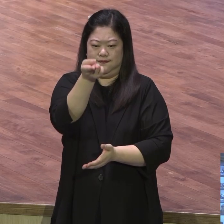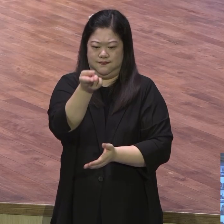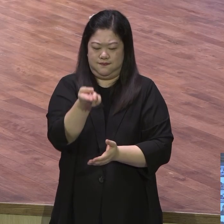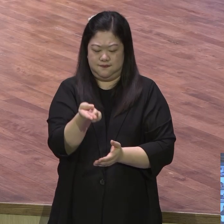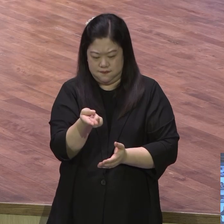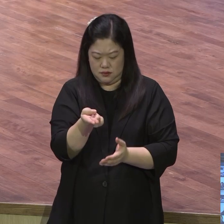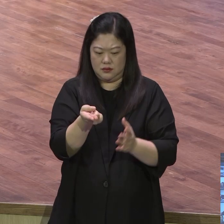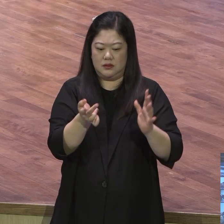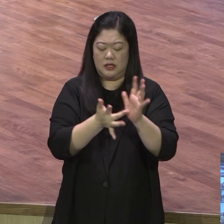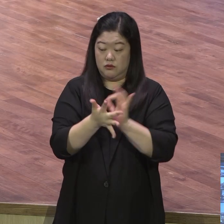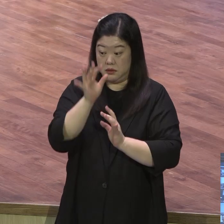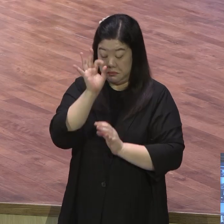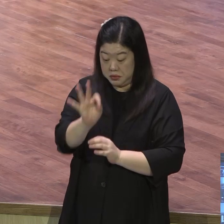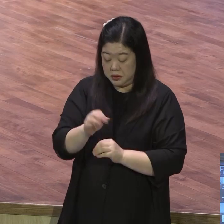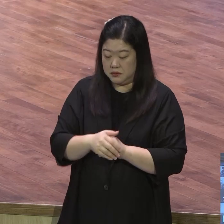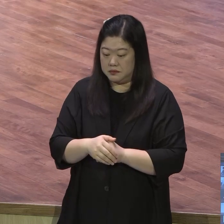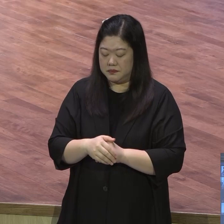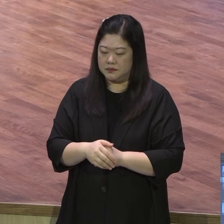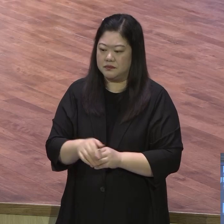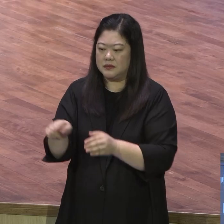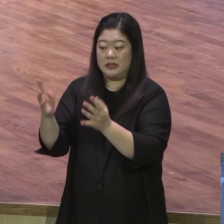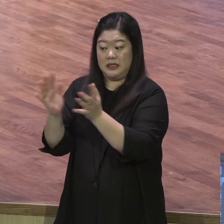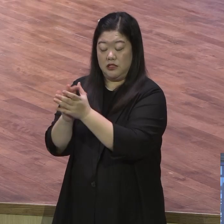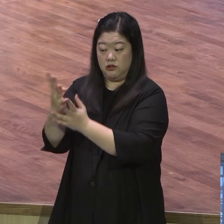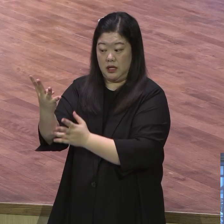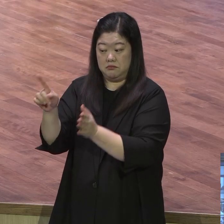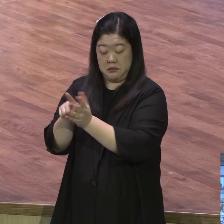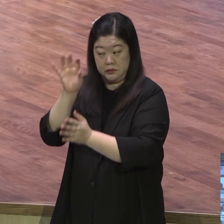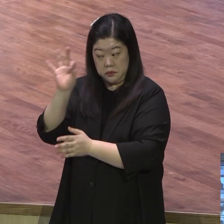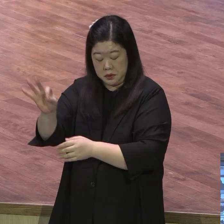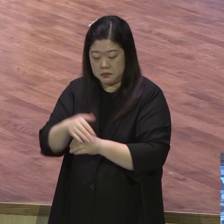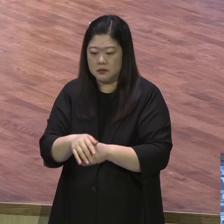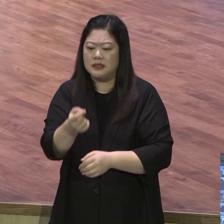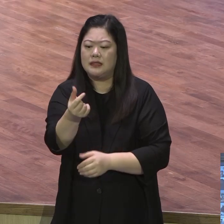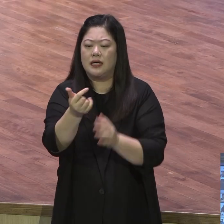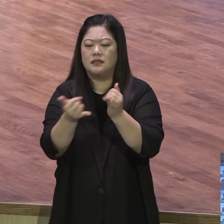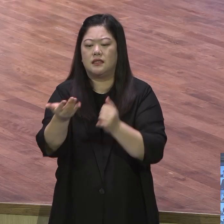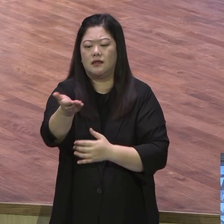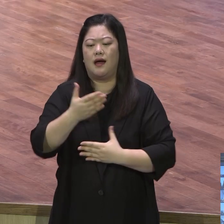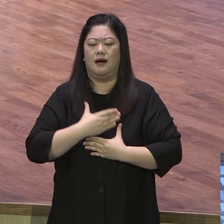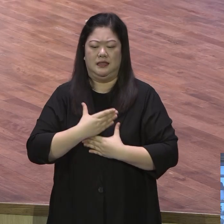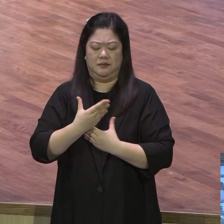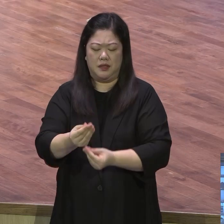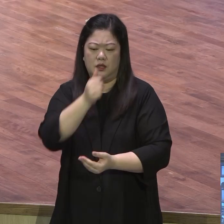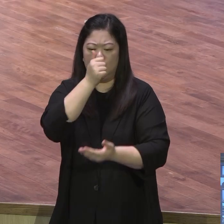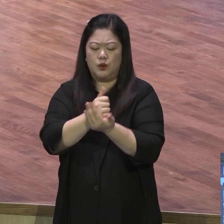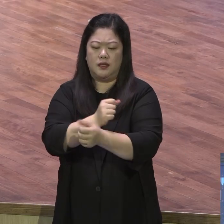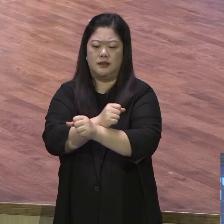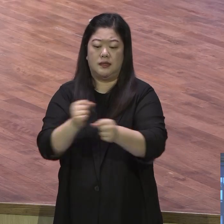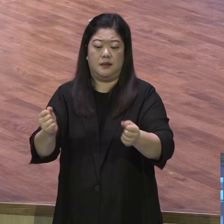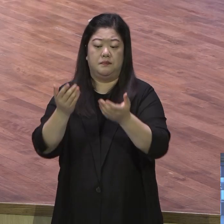보시고 중흑병자에게 이러시되 작은 자야 안심하라 너 죄의 싸움을 받았느니라